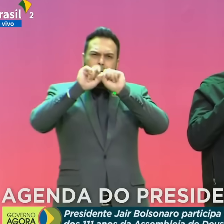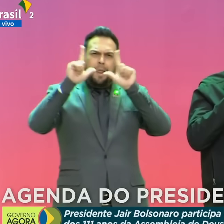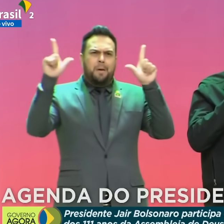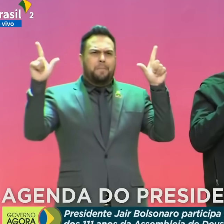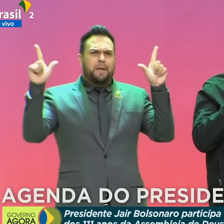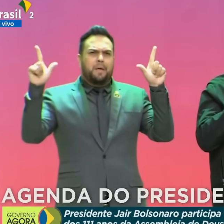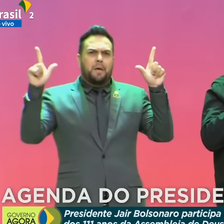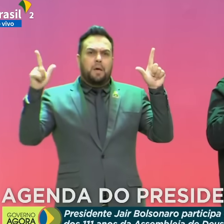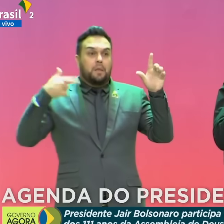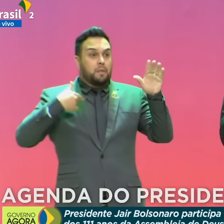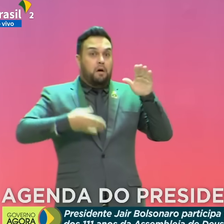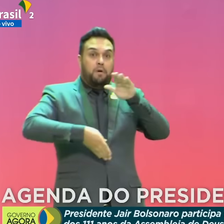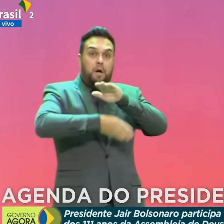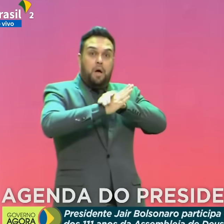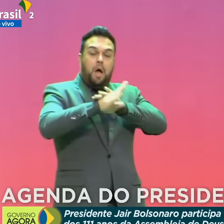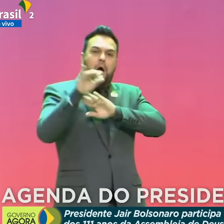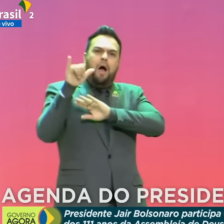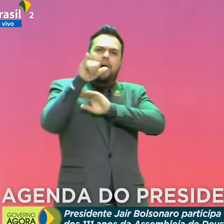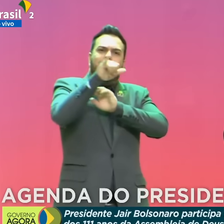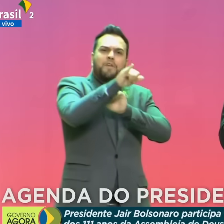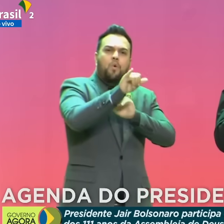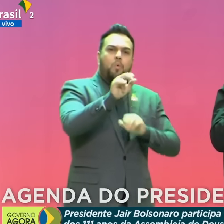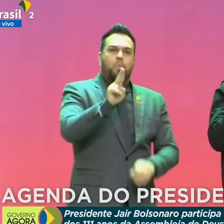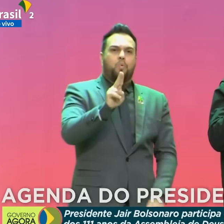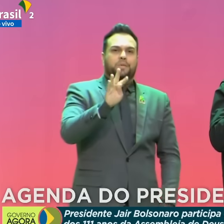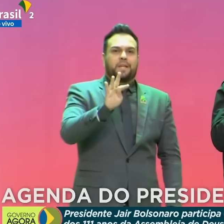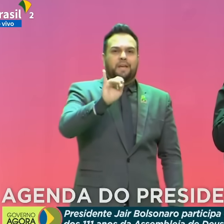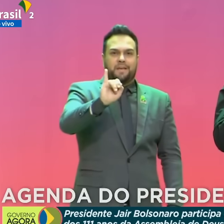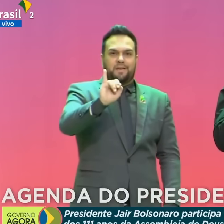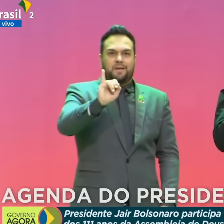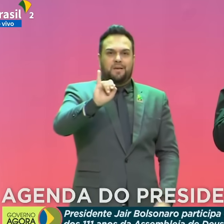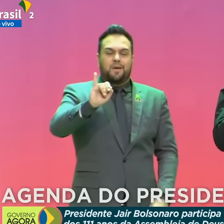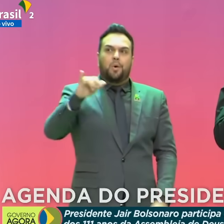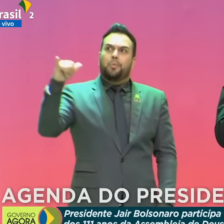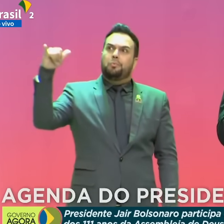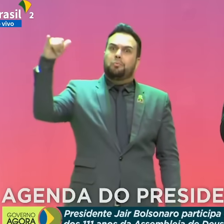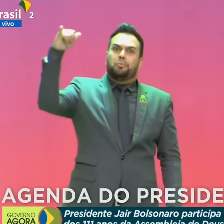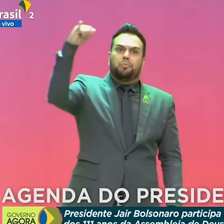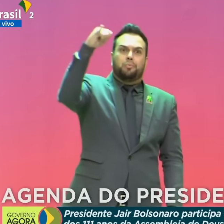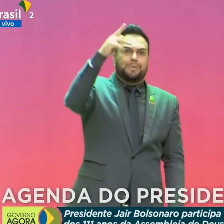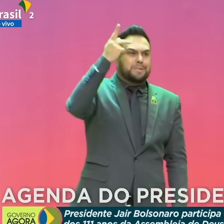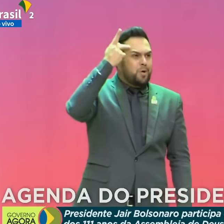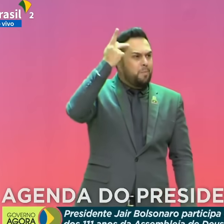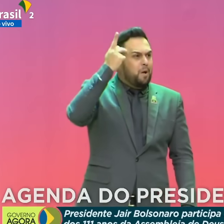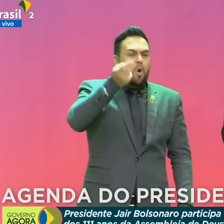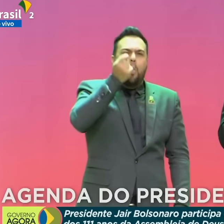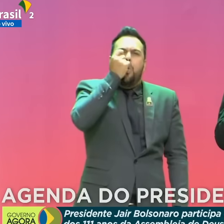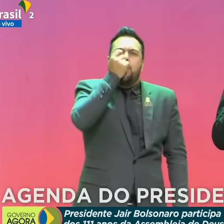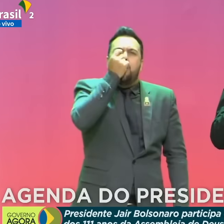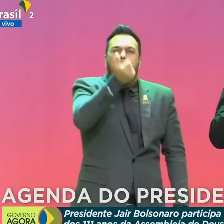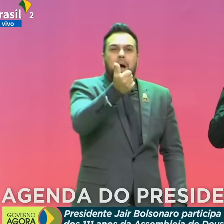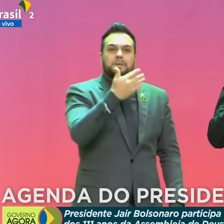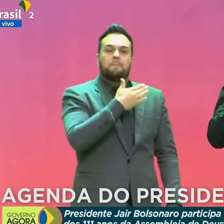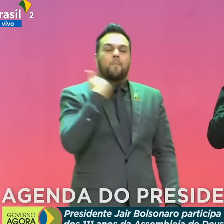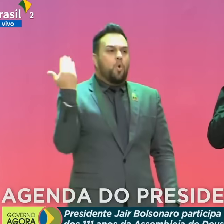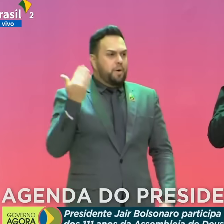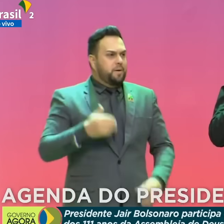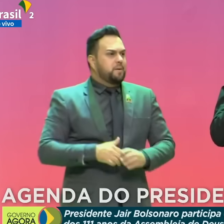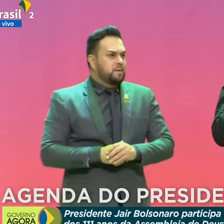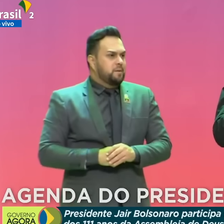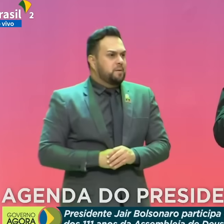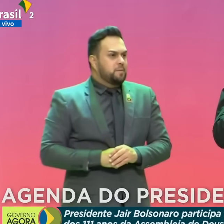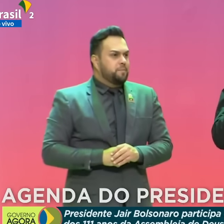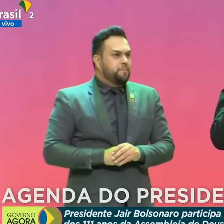entrando num avião pequeno, UTI, indo para São Paulo. Eu vi a morte do meu lado. Creio eu que se